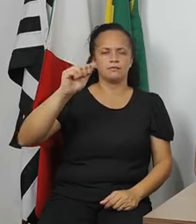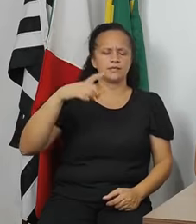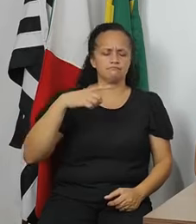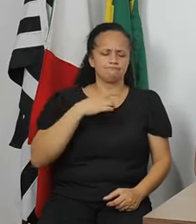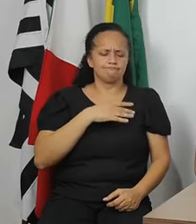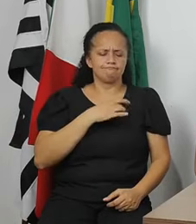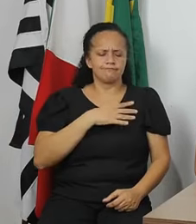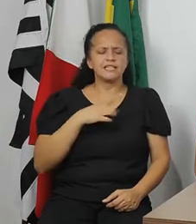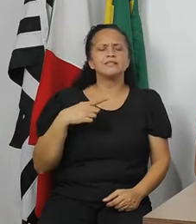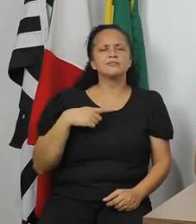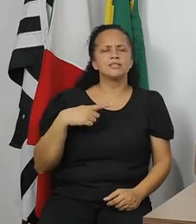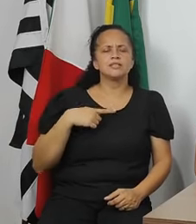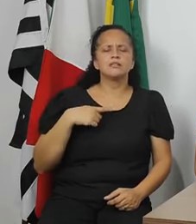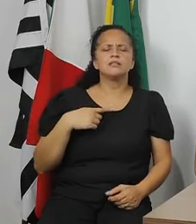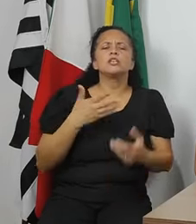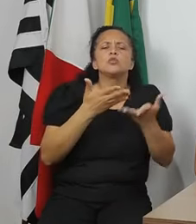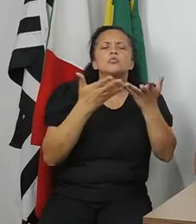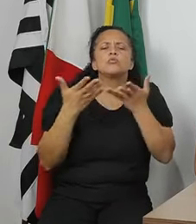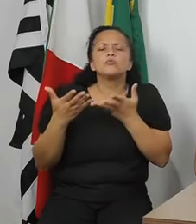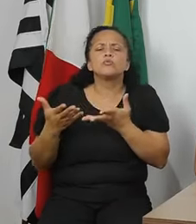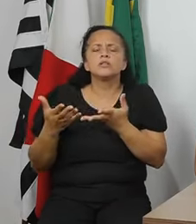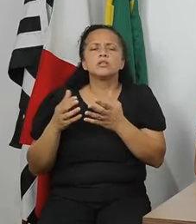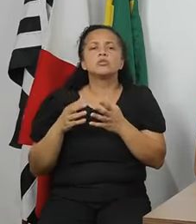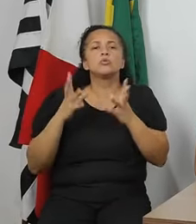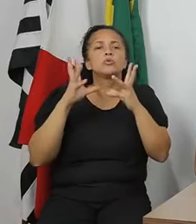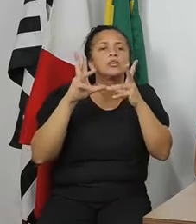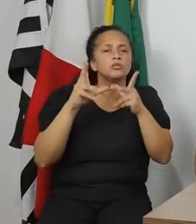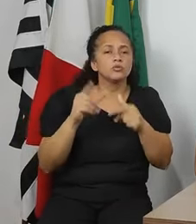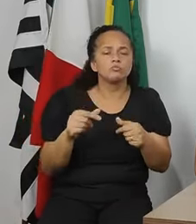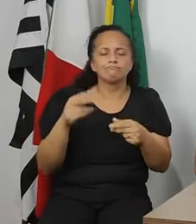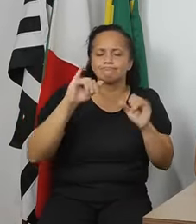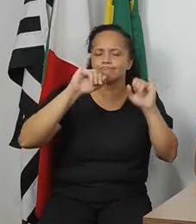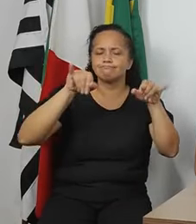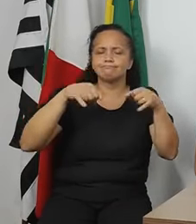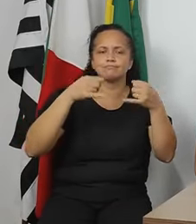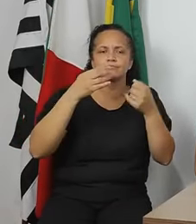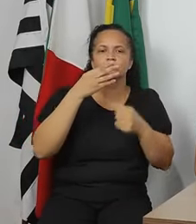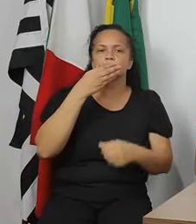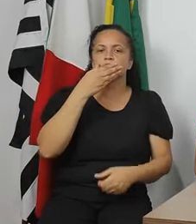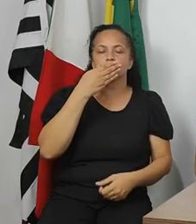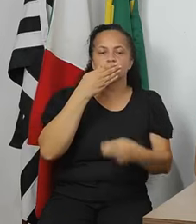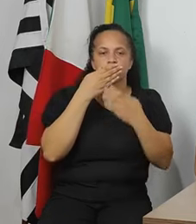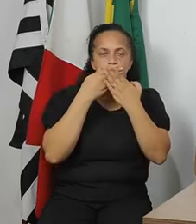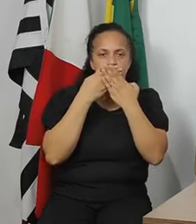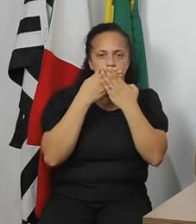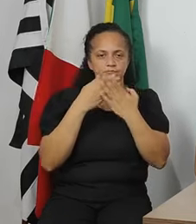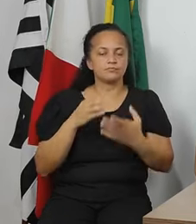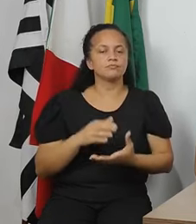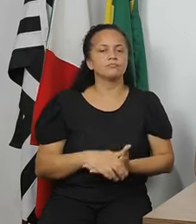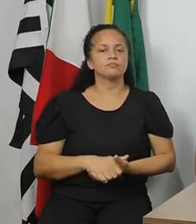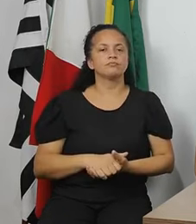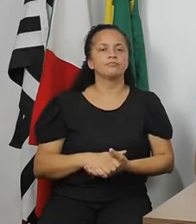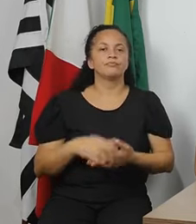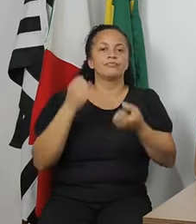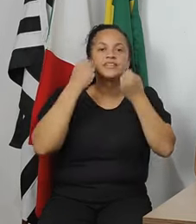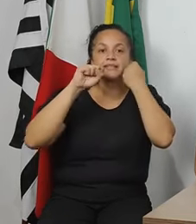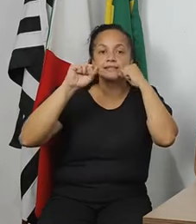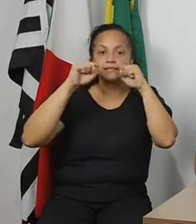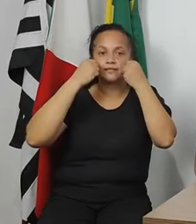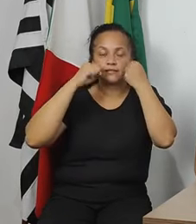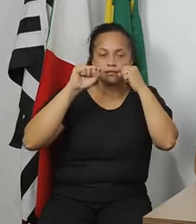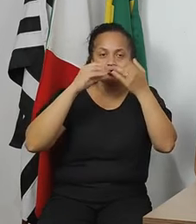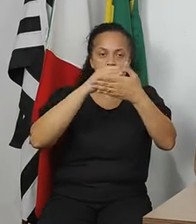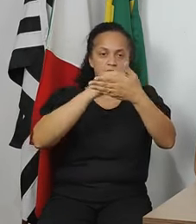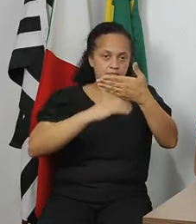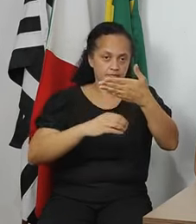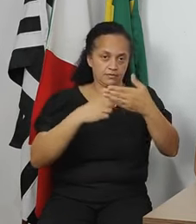em toda a terra de Judá. E lá em Salmos 35, versículo 13, fala assim: